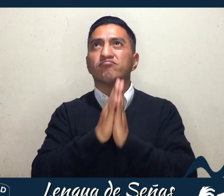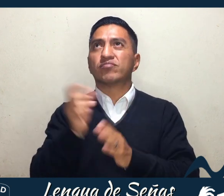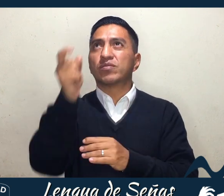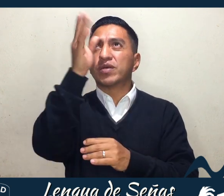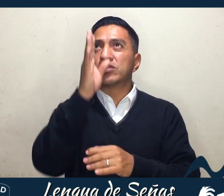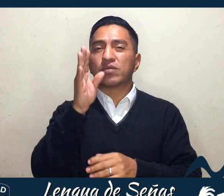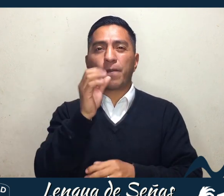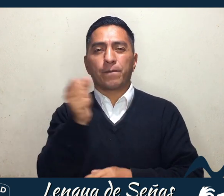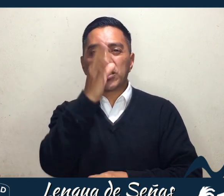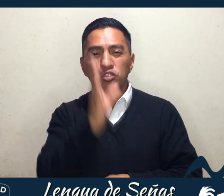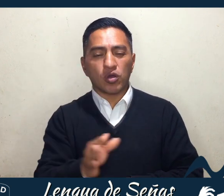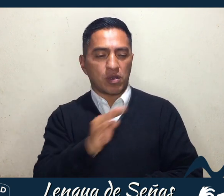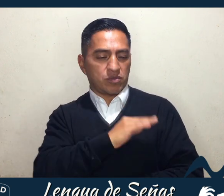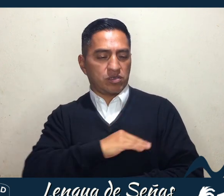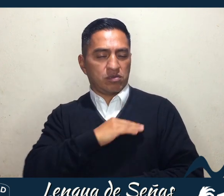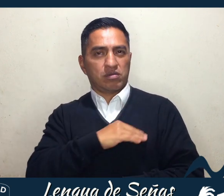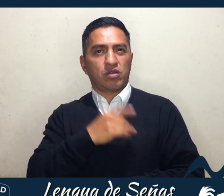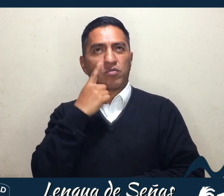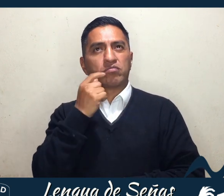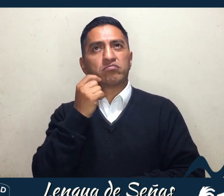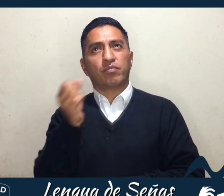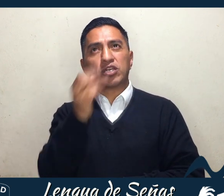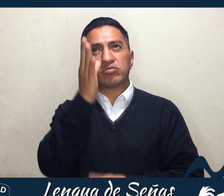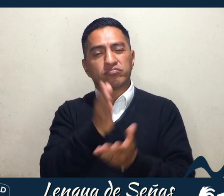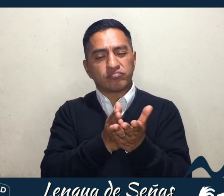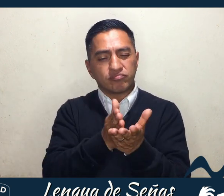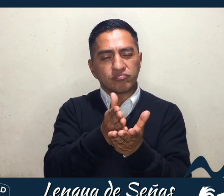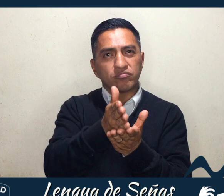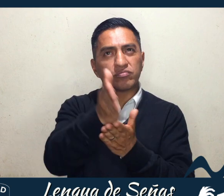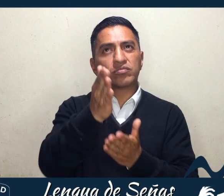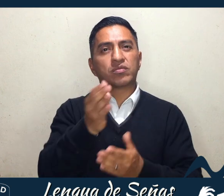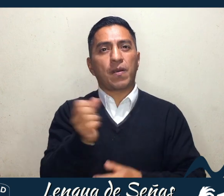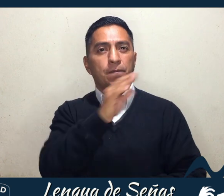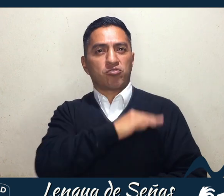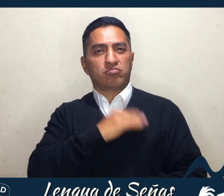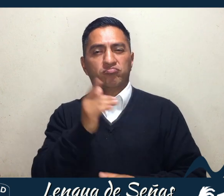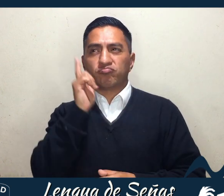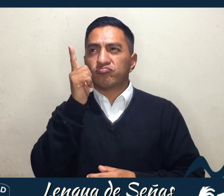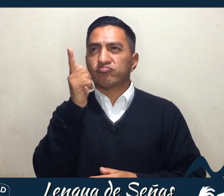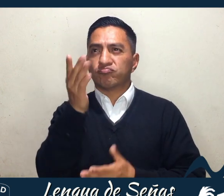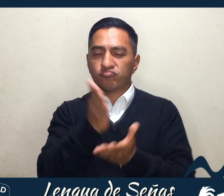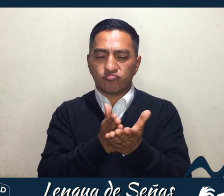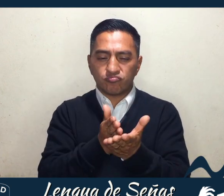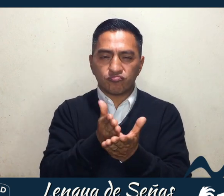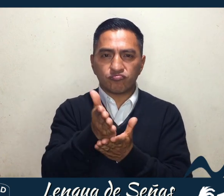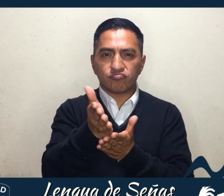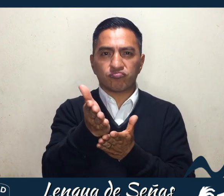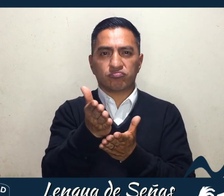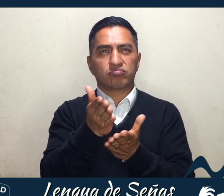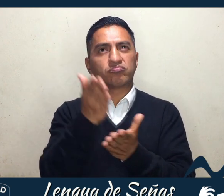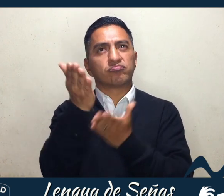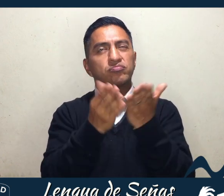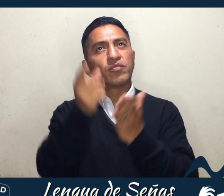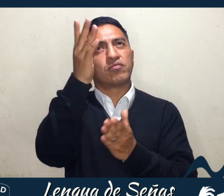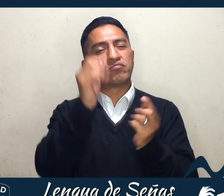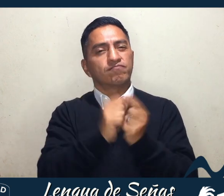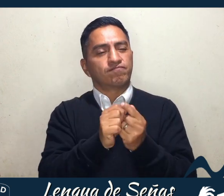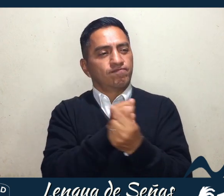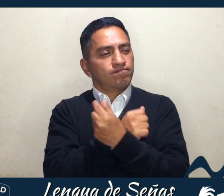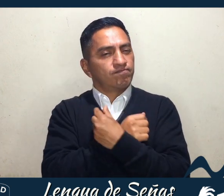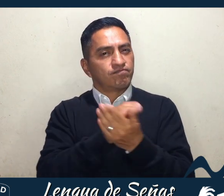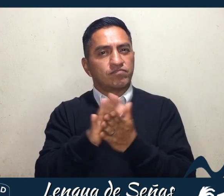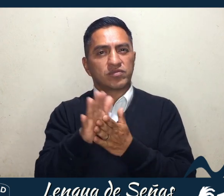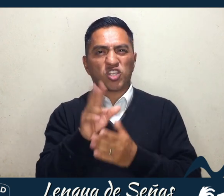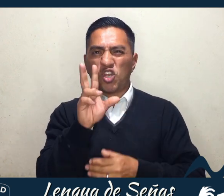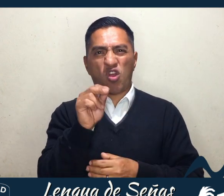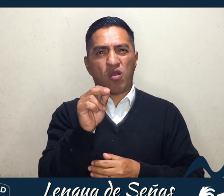pastores y misioneros y siervos piadosos que realmente amen la iglesia, que amen la obra, que sirvan con pasión,